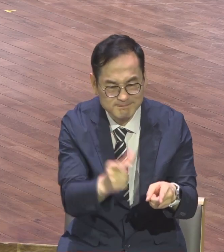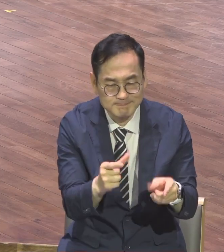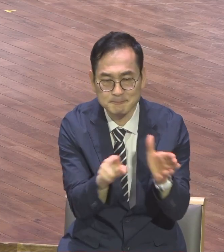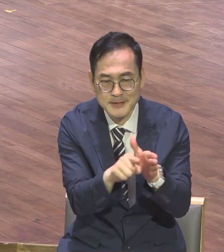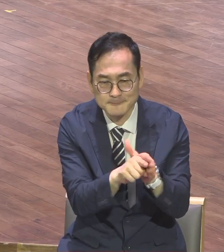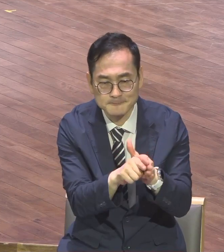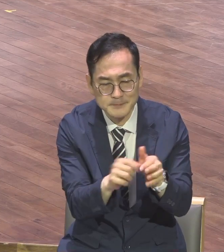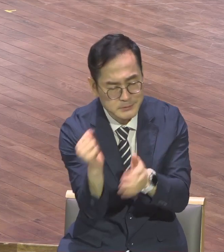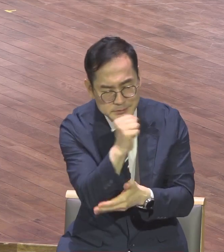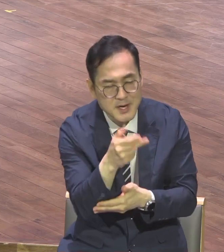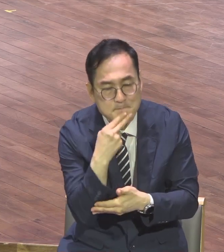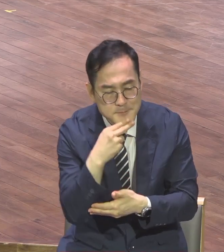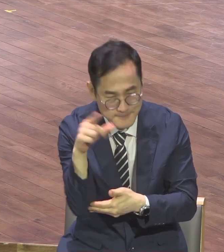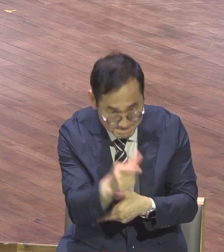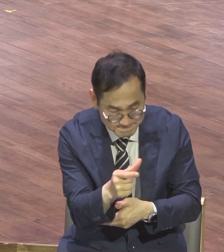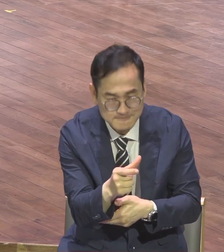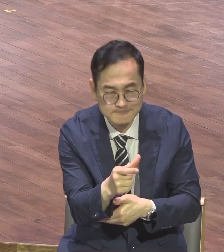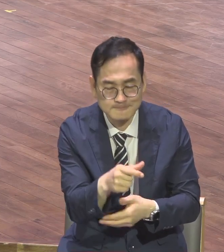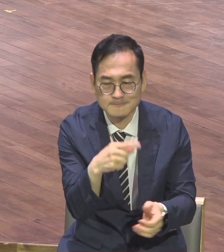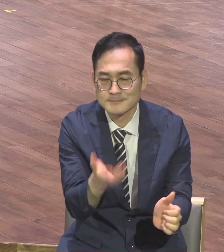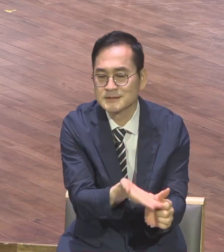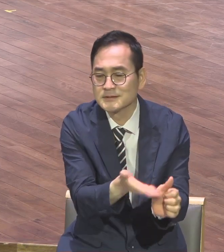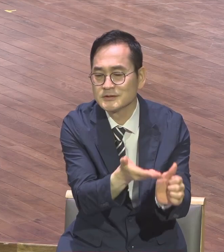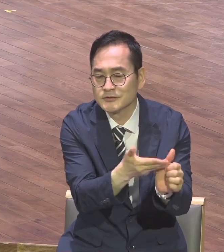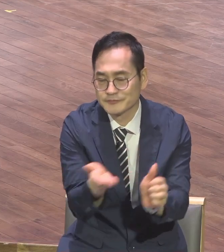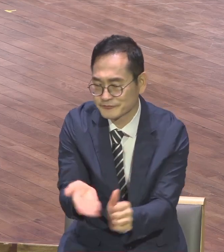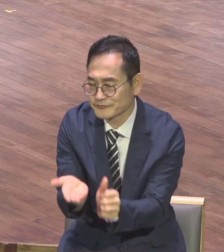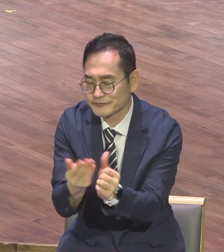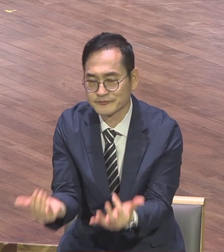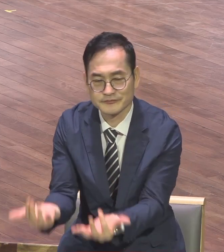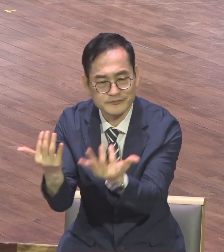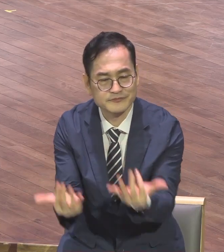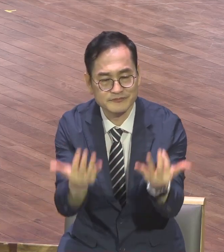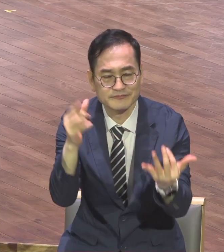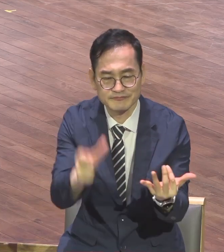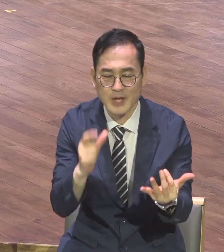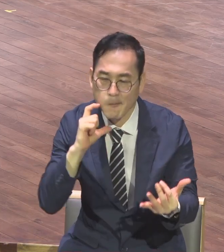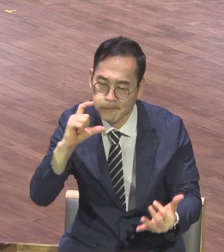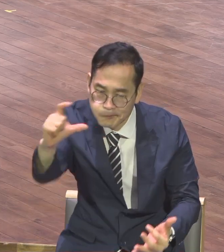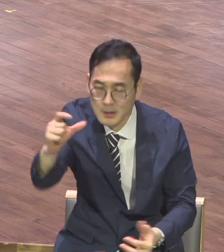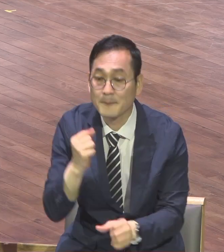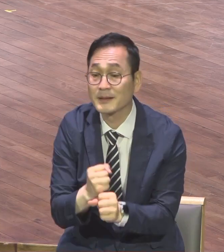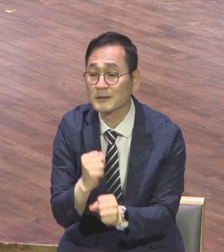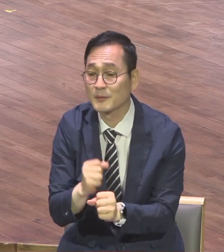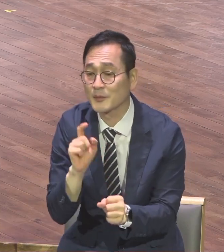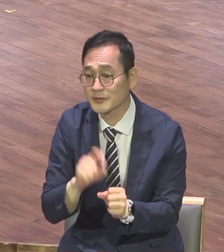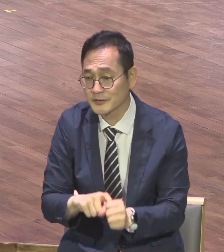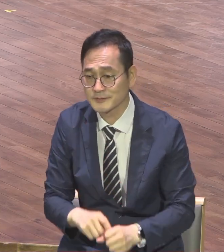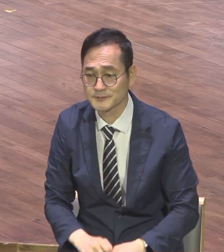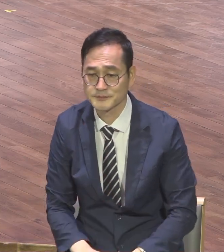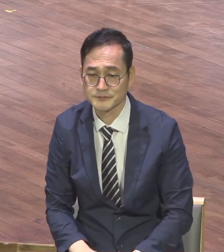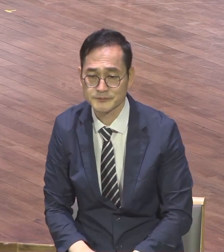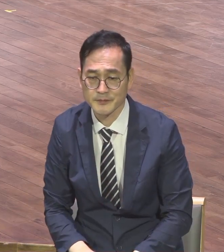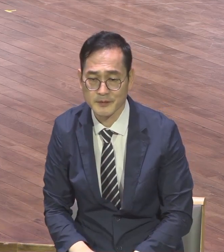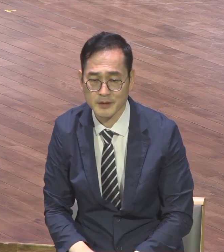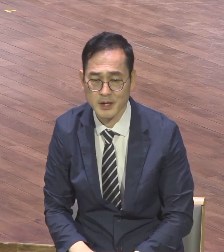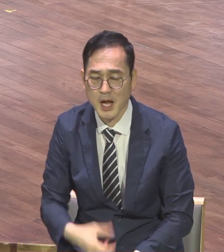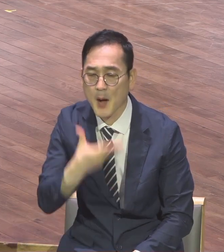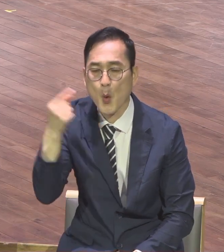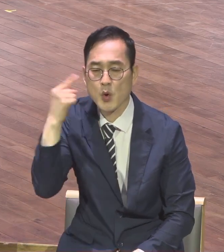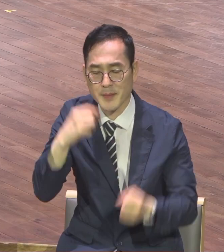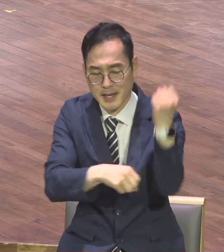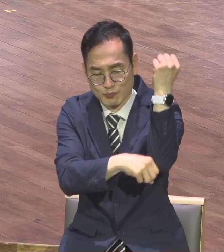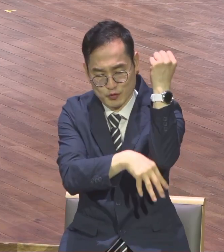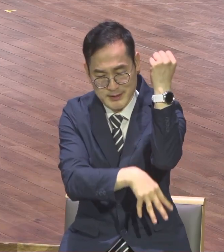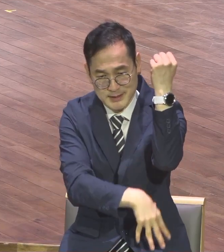있도록. 3.1조 3운동 마찬가지잖아요. 우리가 서로 원리수를 이루어가지고 복음의 뿔을 내려주는 역할,